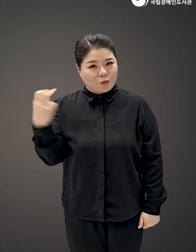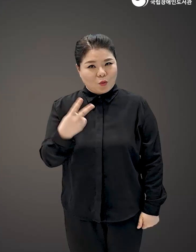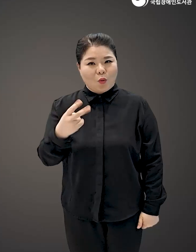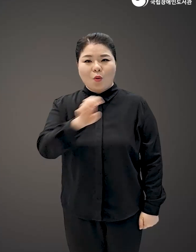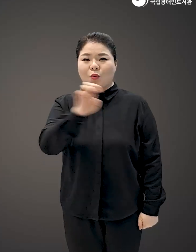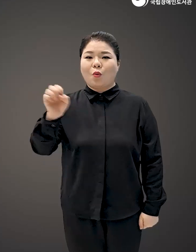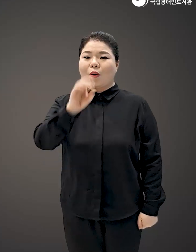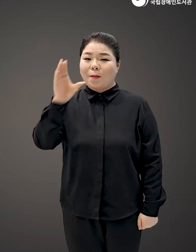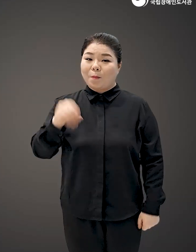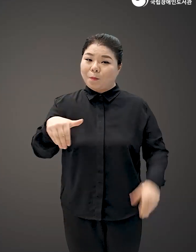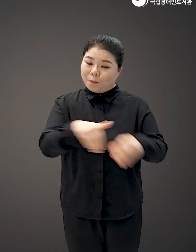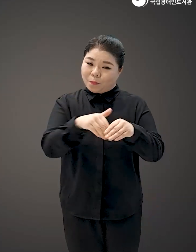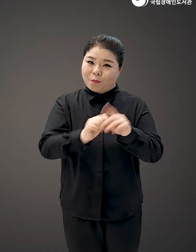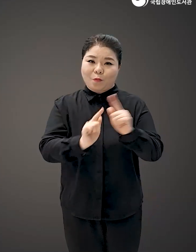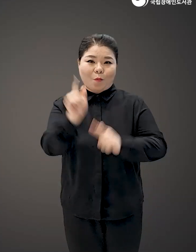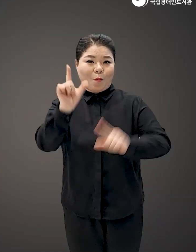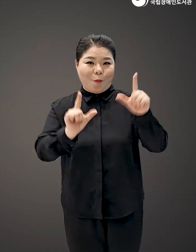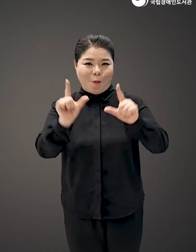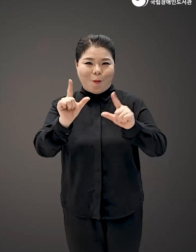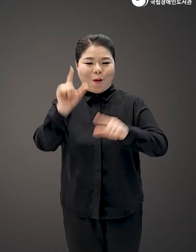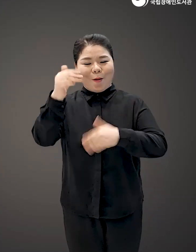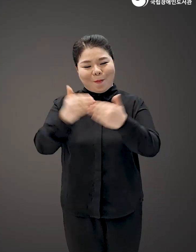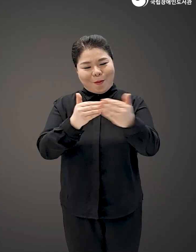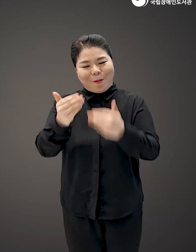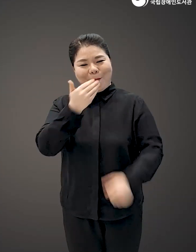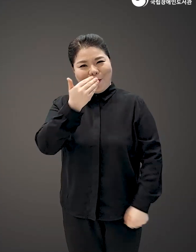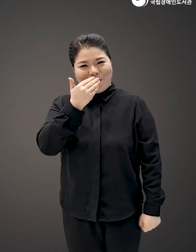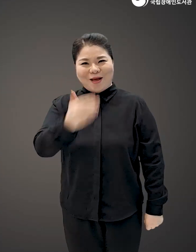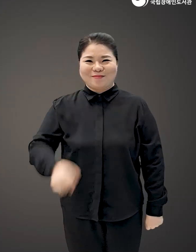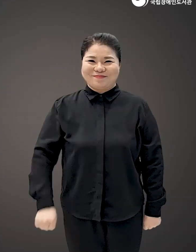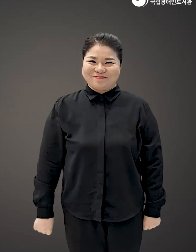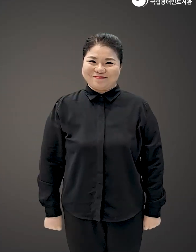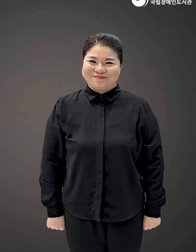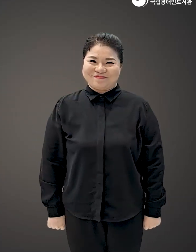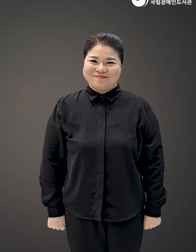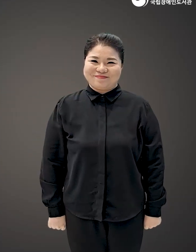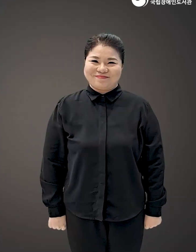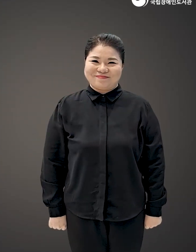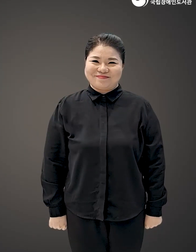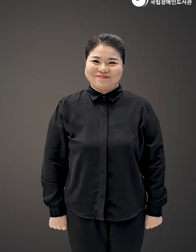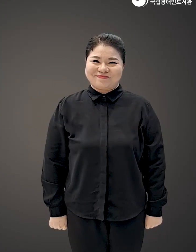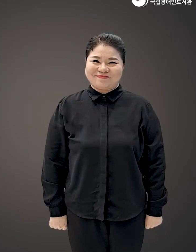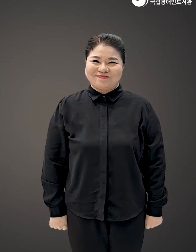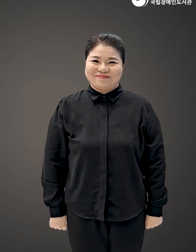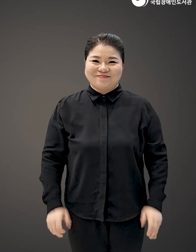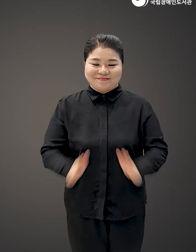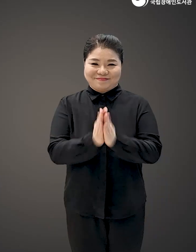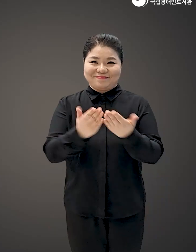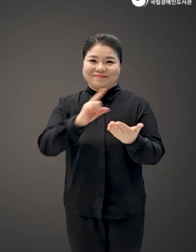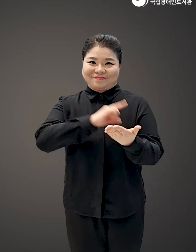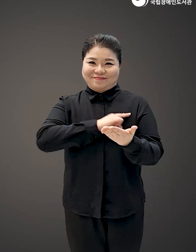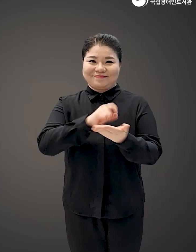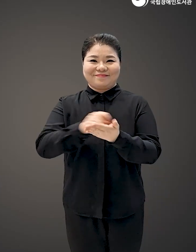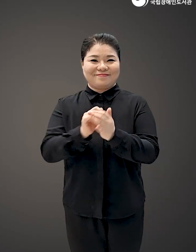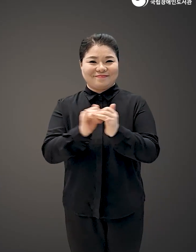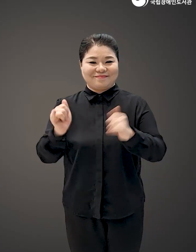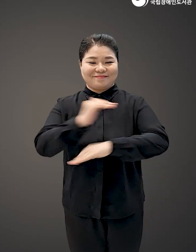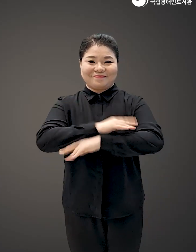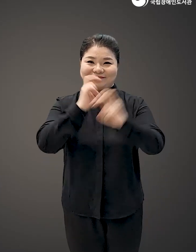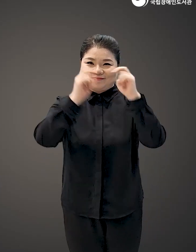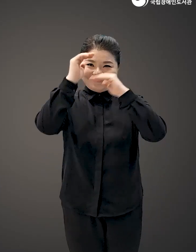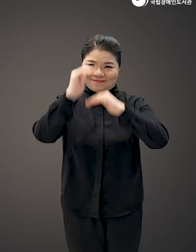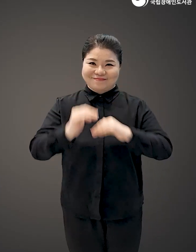비롯한 동아프리카 문화와 다양한 모습들을 경험해 보실 수 있을 거예요. 도서명 동아프리카의